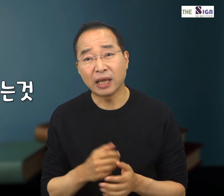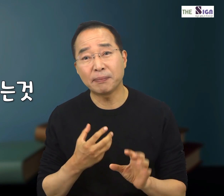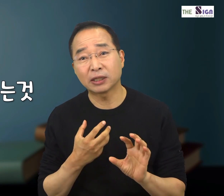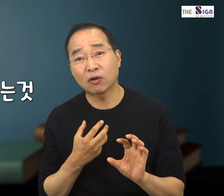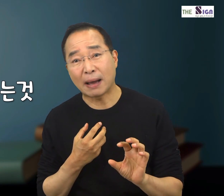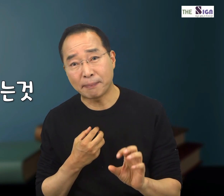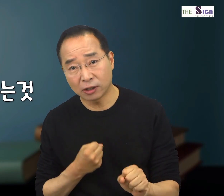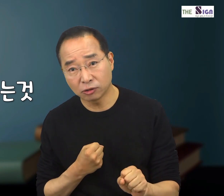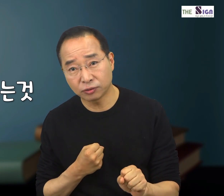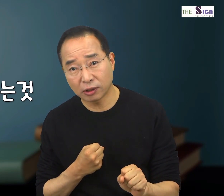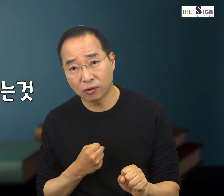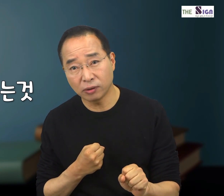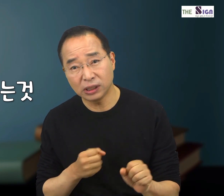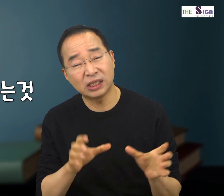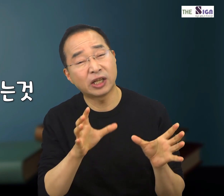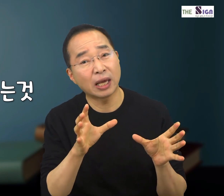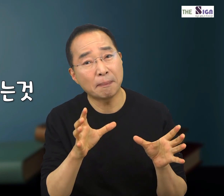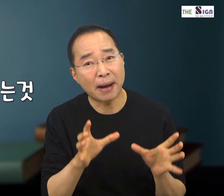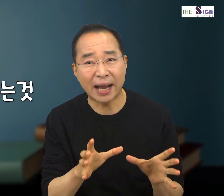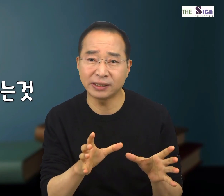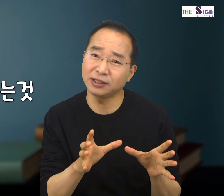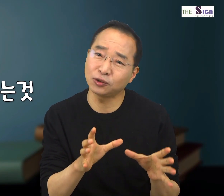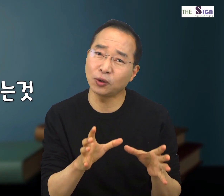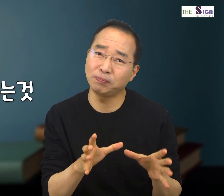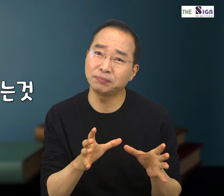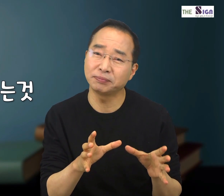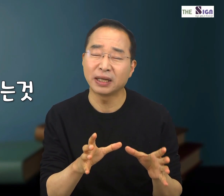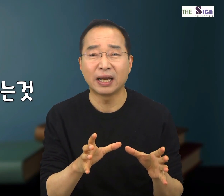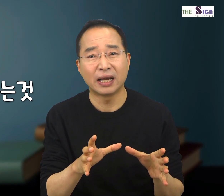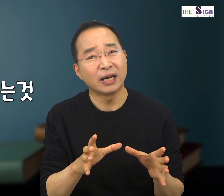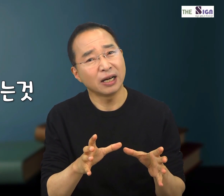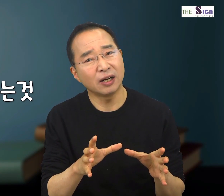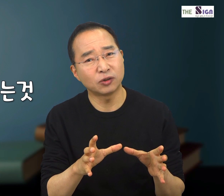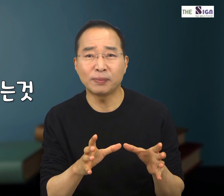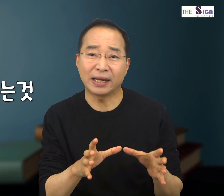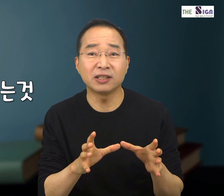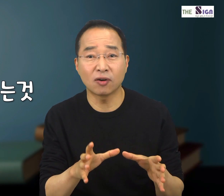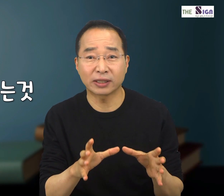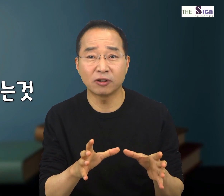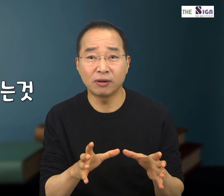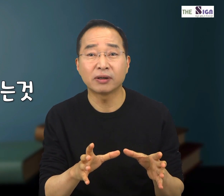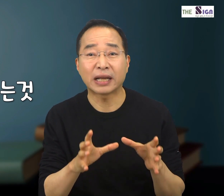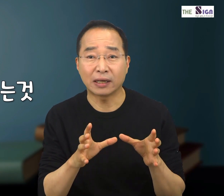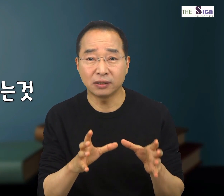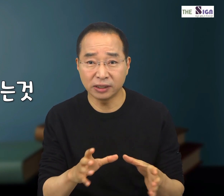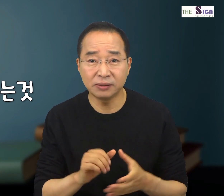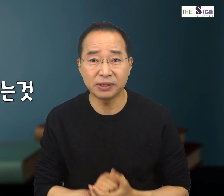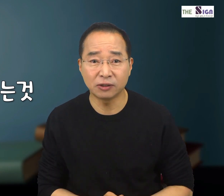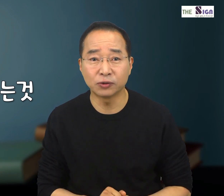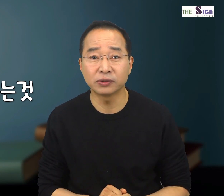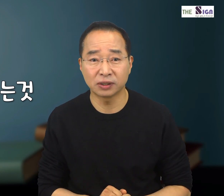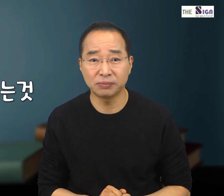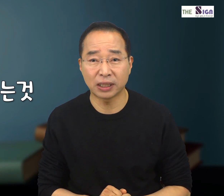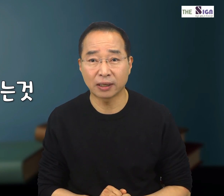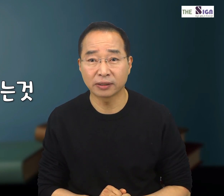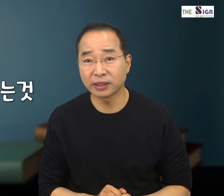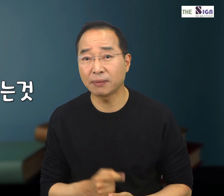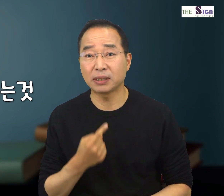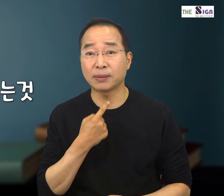입맛하고 안 맞는 것도 되고 이게 맛이 좀 아닌 것 같아 라는 의미에도 씁니다. 그 다음에 이제